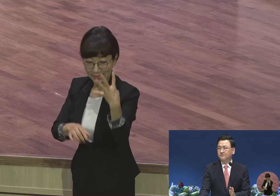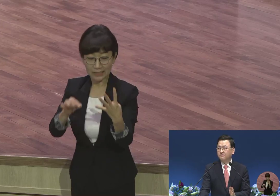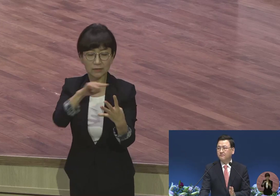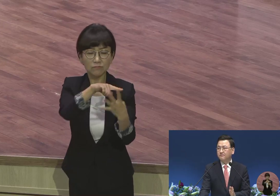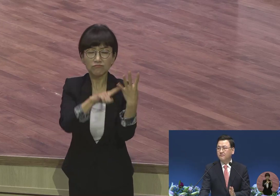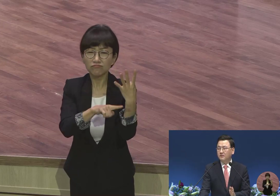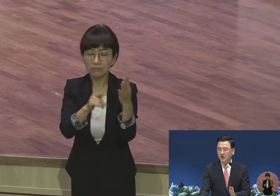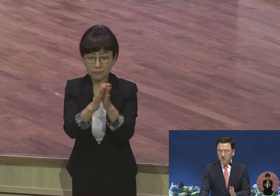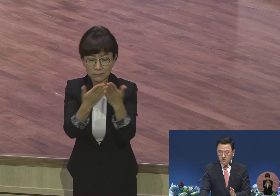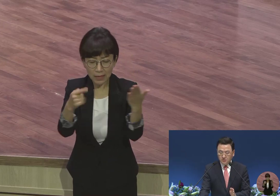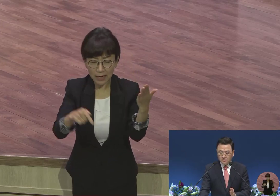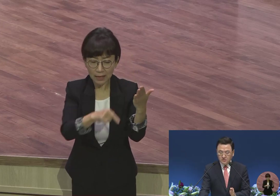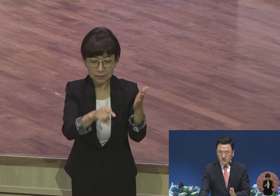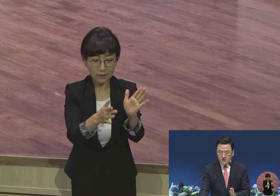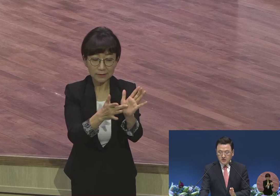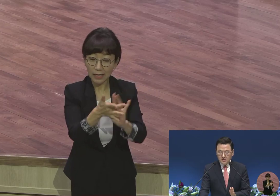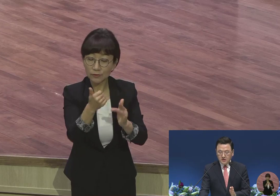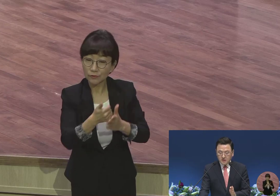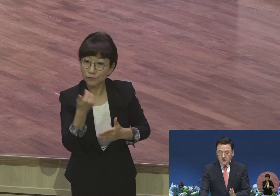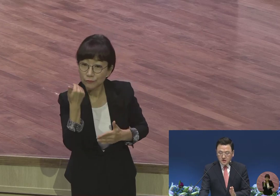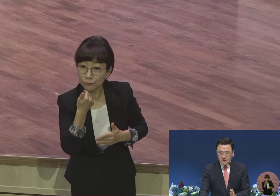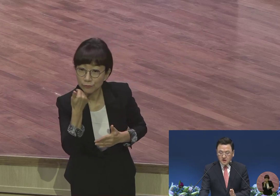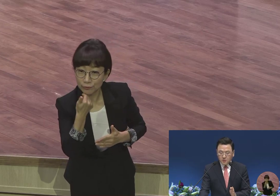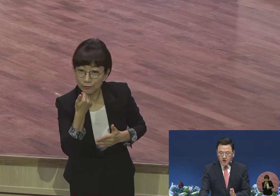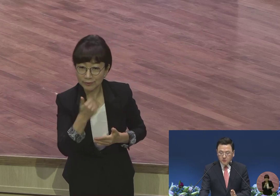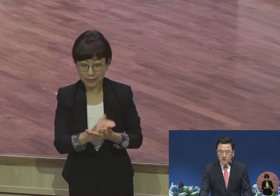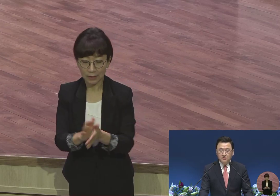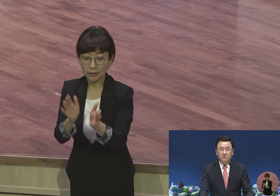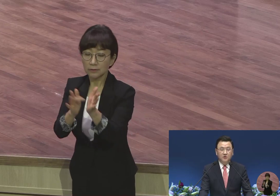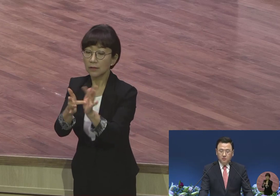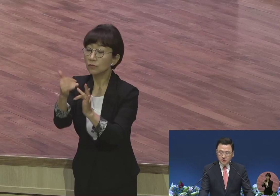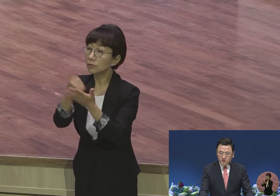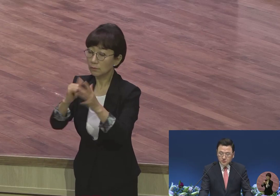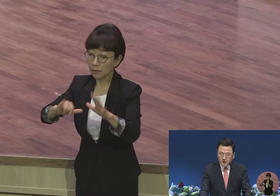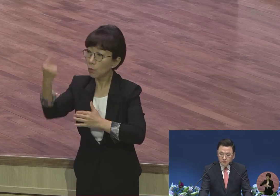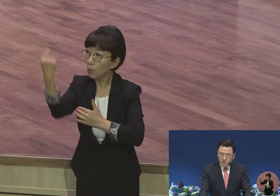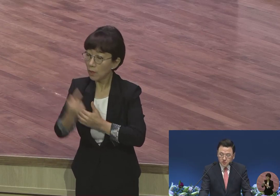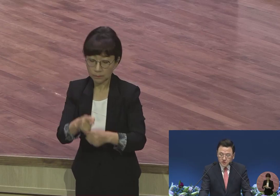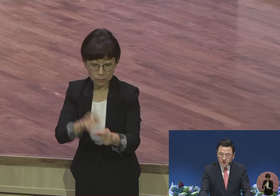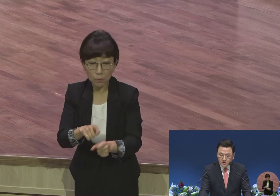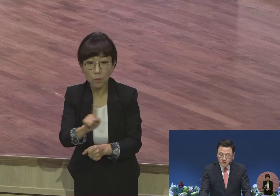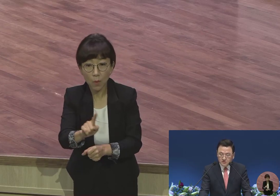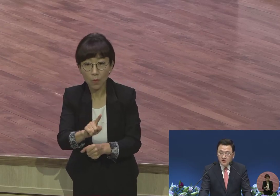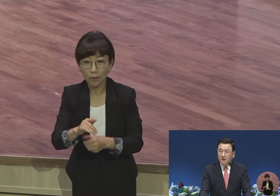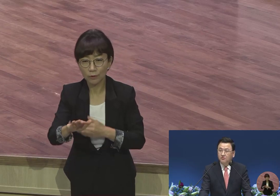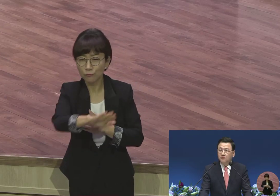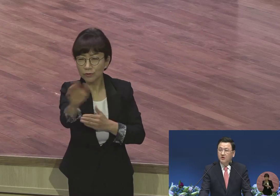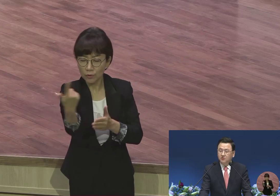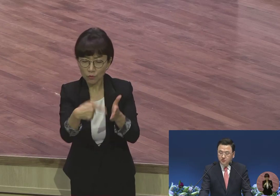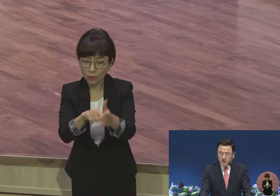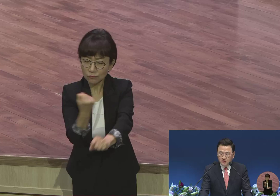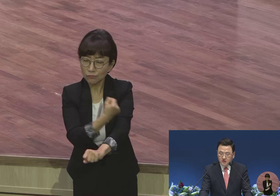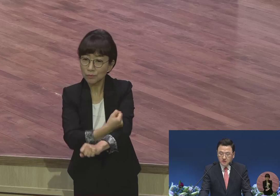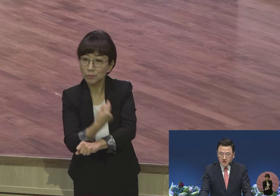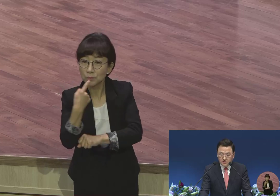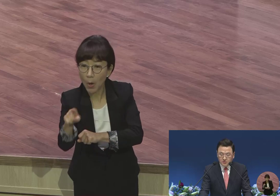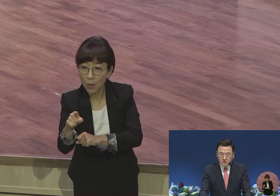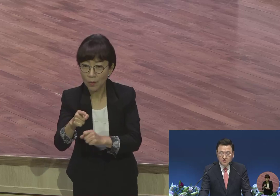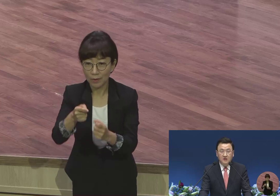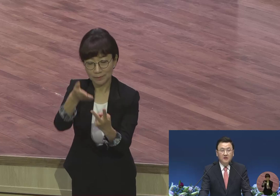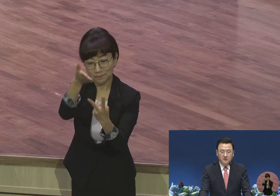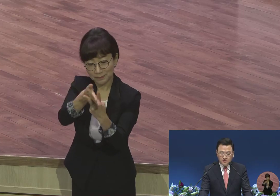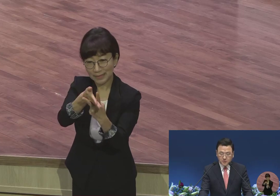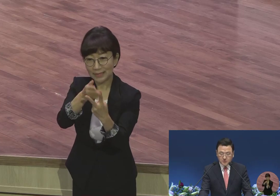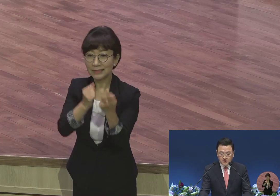누구신가? 그리고 그가 이 땅에 왜 오셨으며 우리를 위해 무엇을 하셨는가? 두 가지 주제를